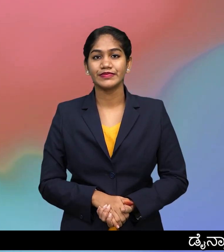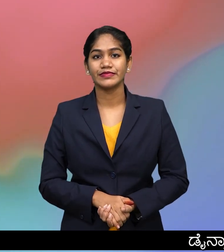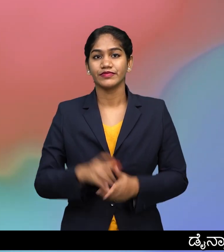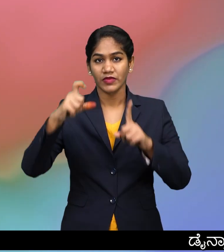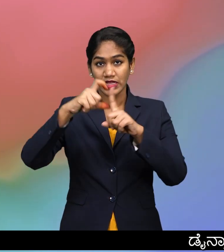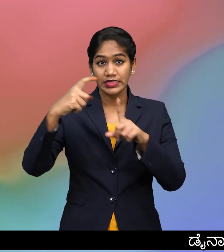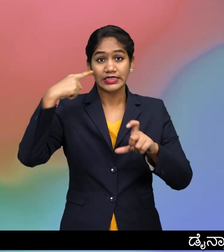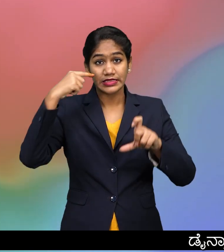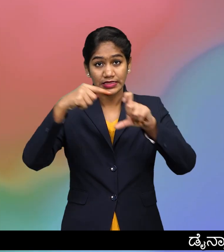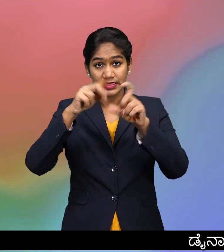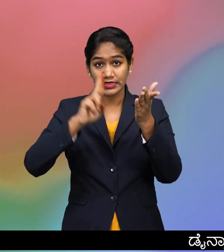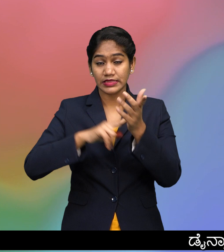ಡೈನಾಲ್ಸ್-ಲಾನ್ 1